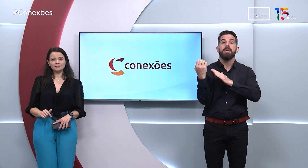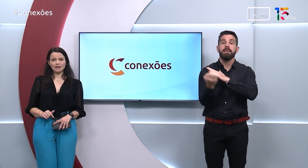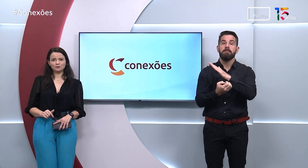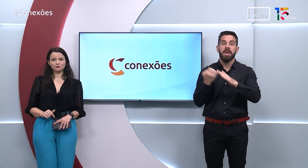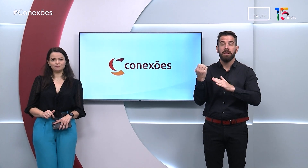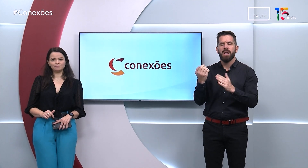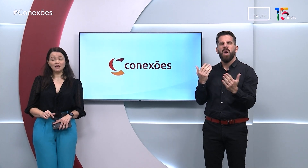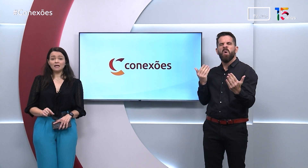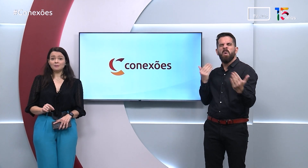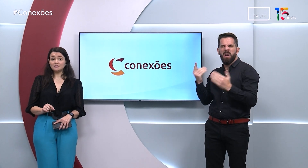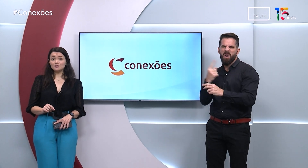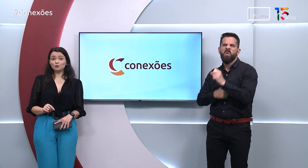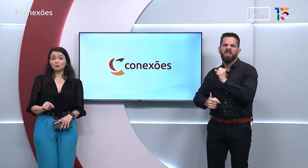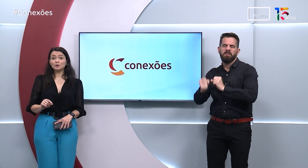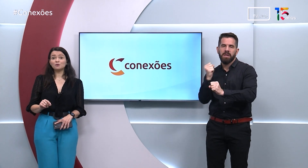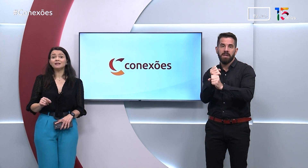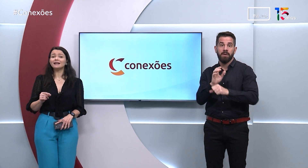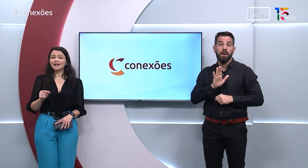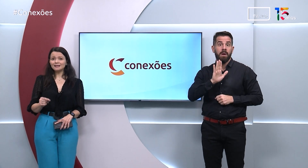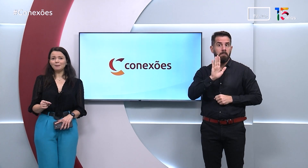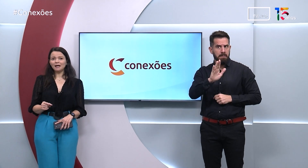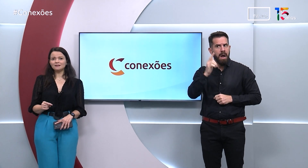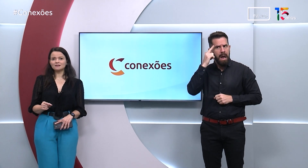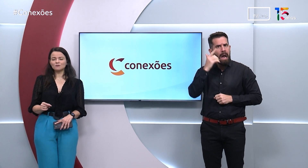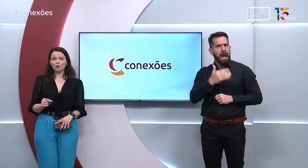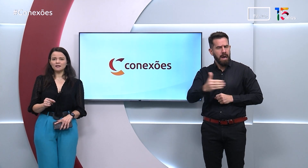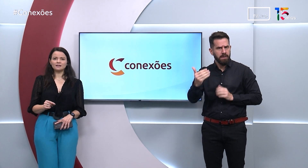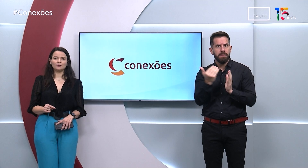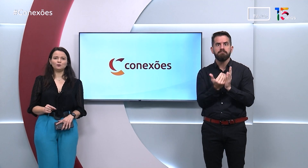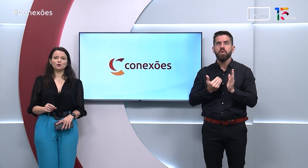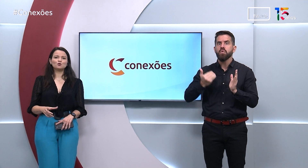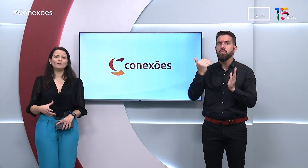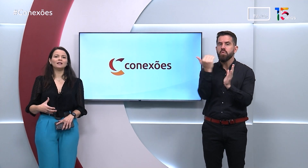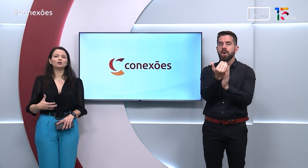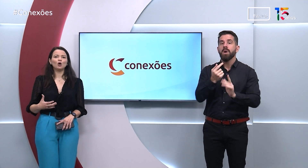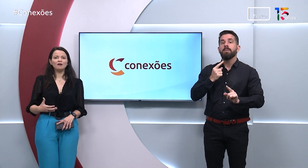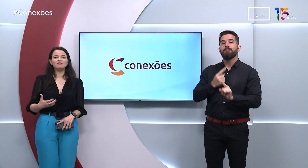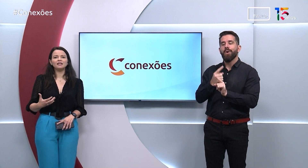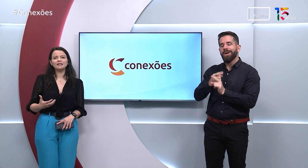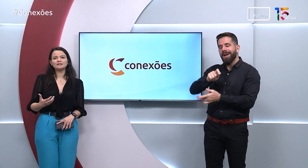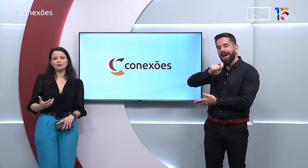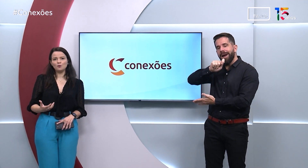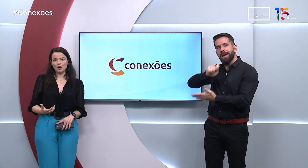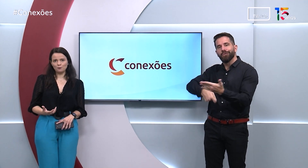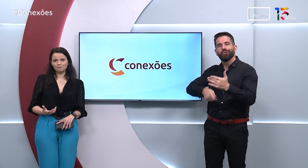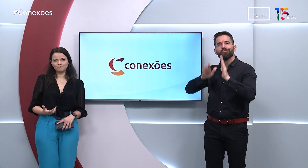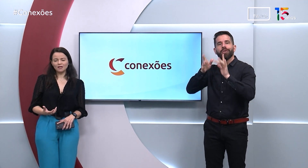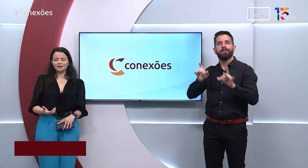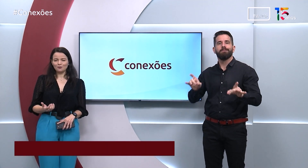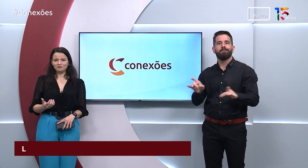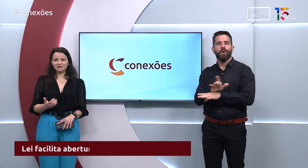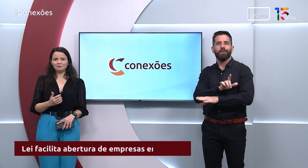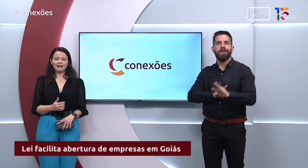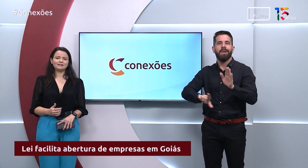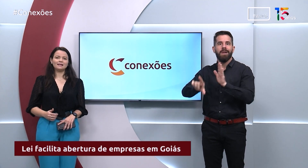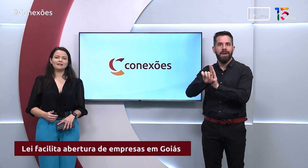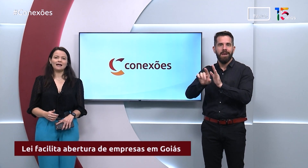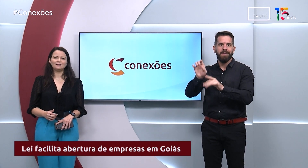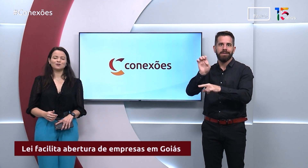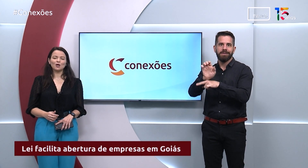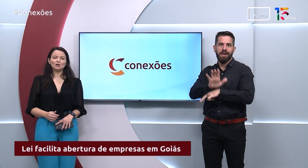do ano passado. Mas esse número pode aumentar ainda mais, com a assinatura de uma nova lei estadual. Confira